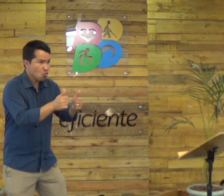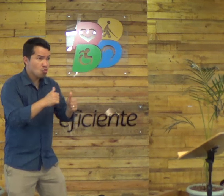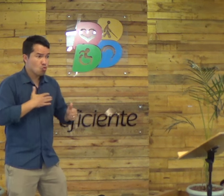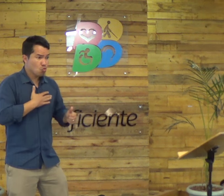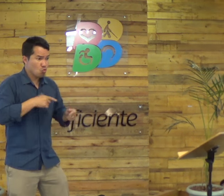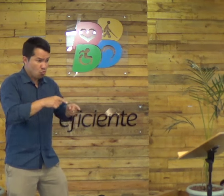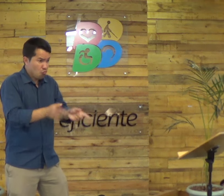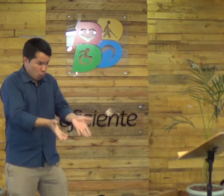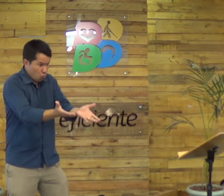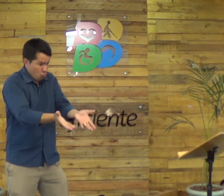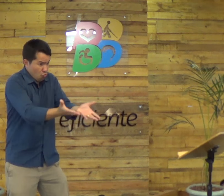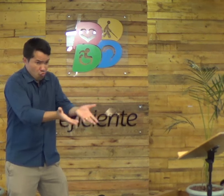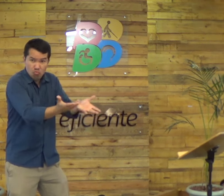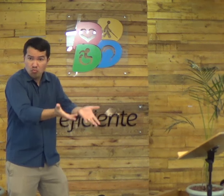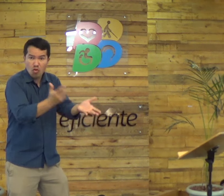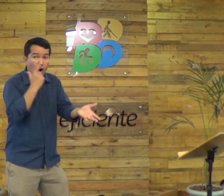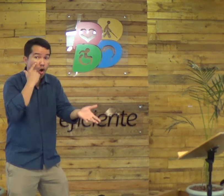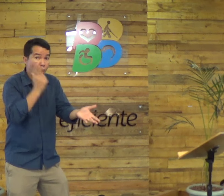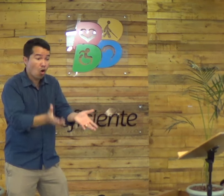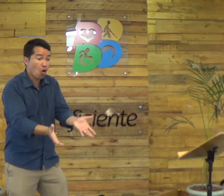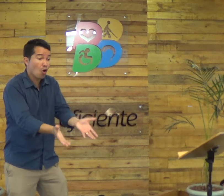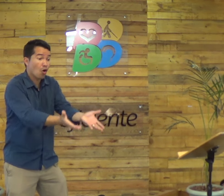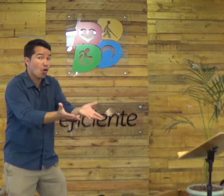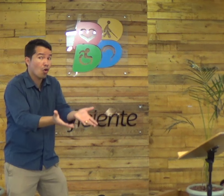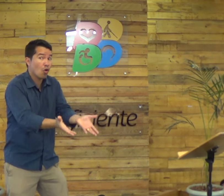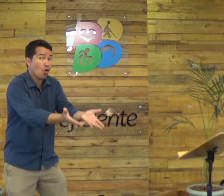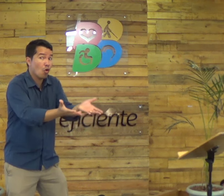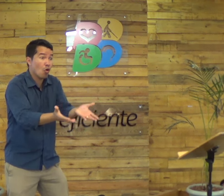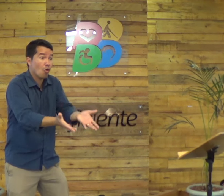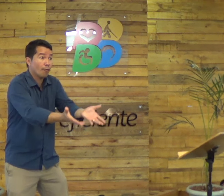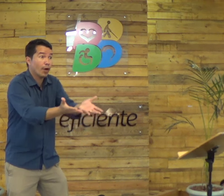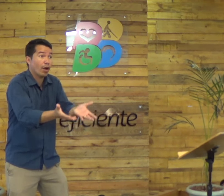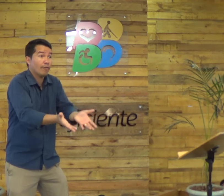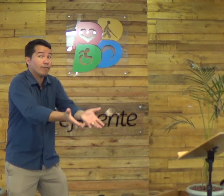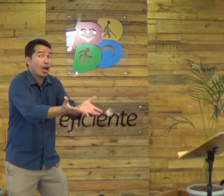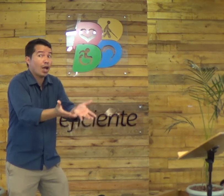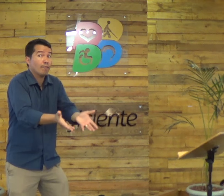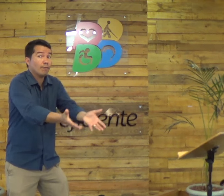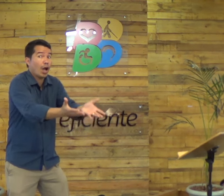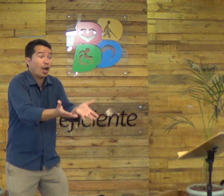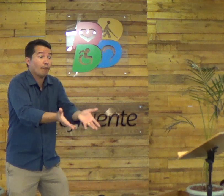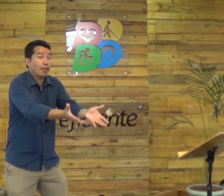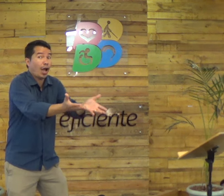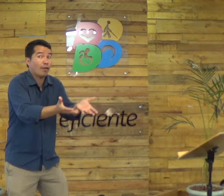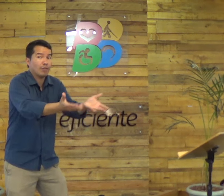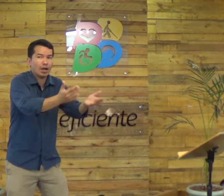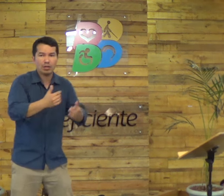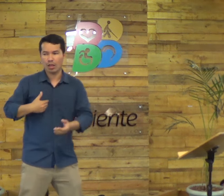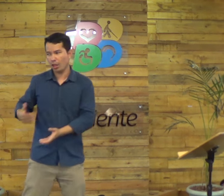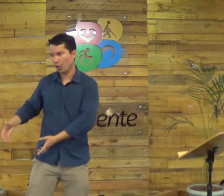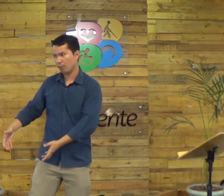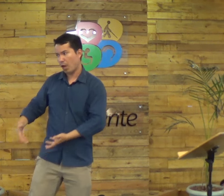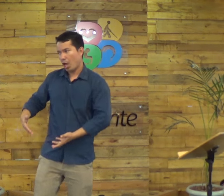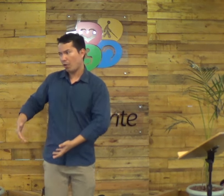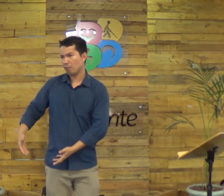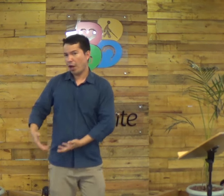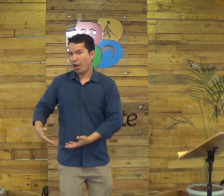ó, você está indo, no primeiro mês, né, olha, está muito bom, vai lá, você consegue, ó, me motivando, e eu sempre